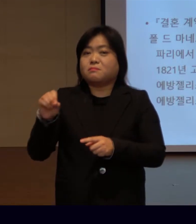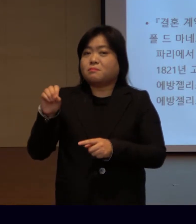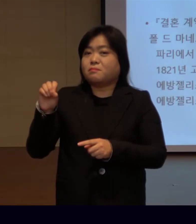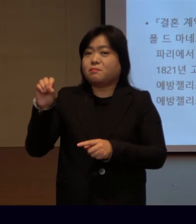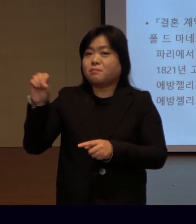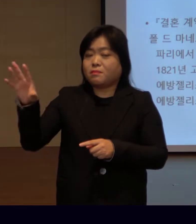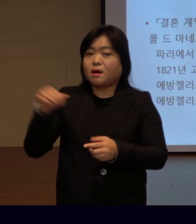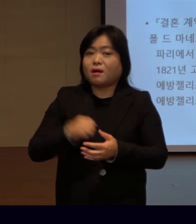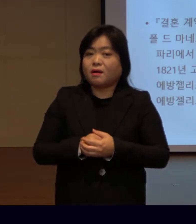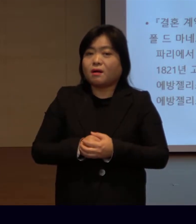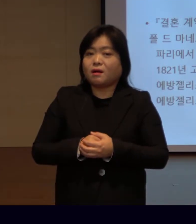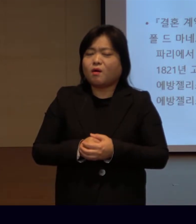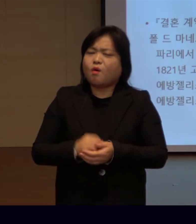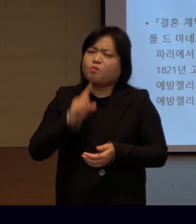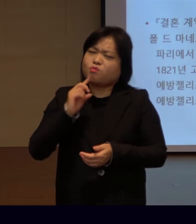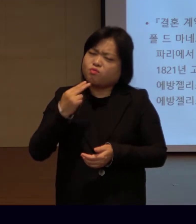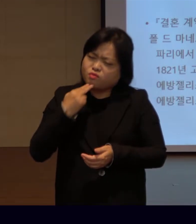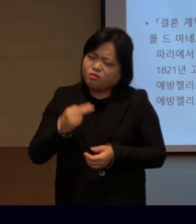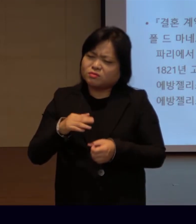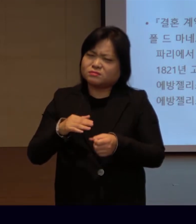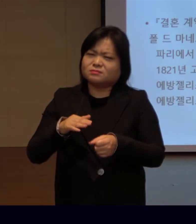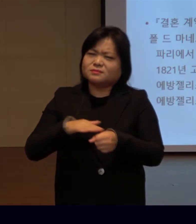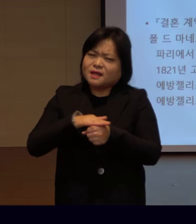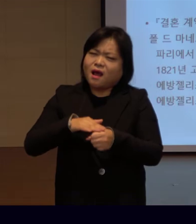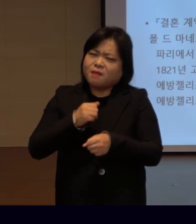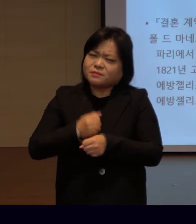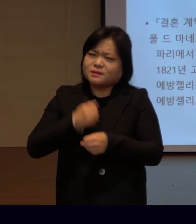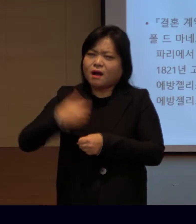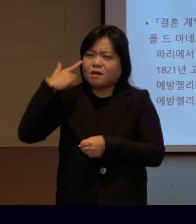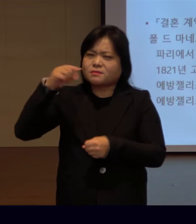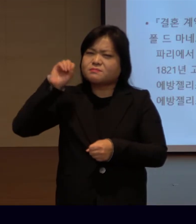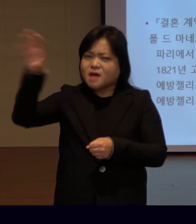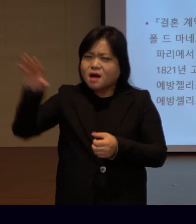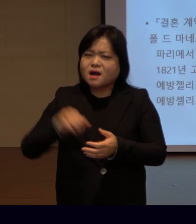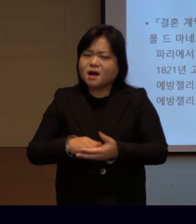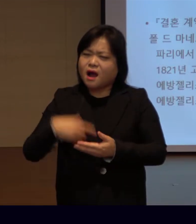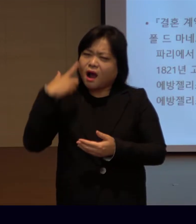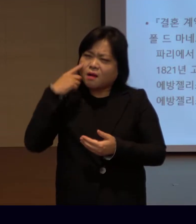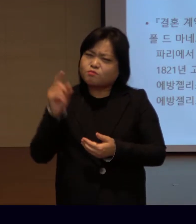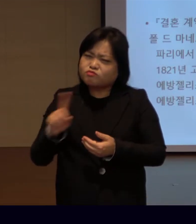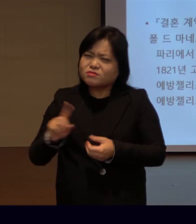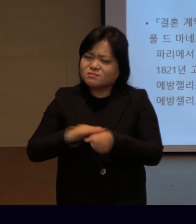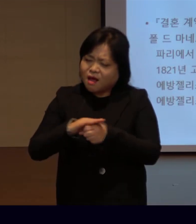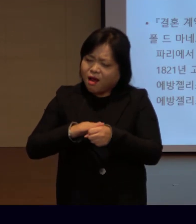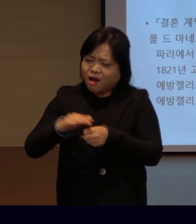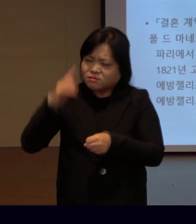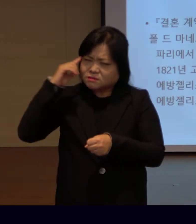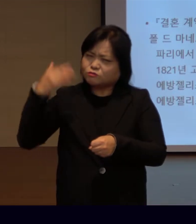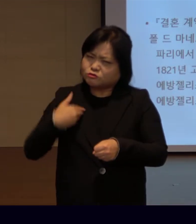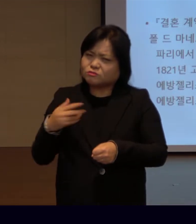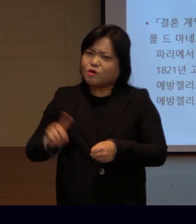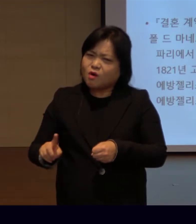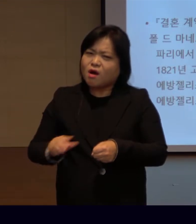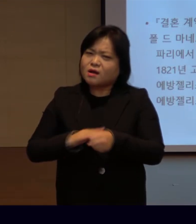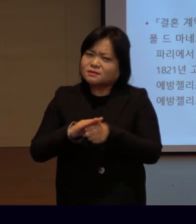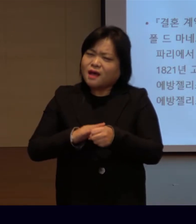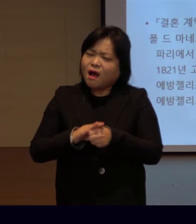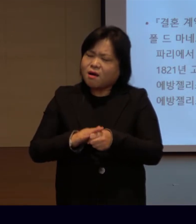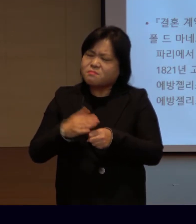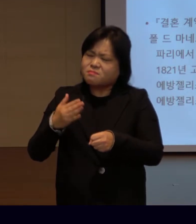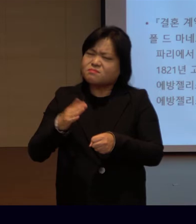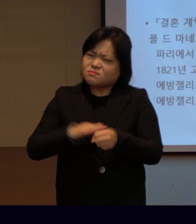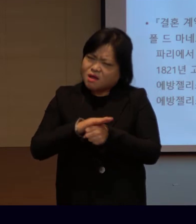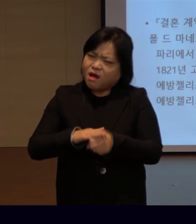bien sûr. 물론이죠. 이게 뭐야? 아니 아버지 무슨 그런 질문을 하세요? 어떻게 사랑하지 않을 수가